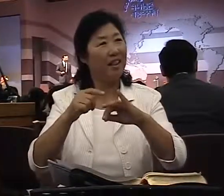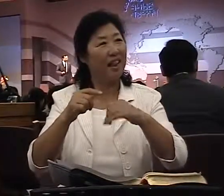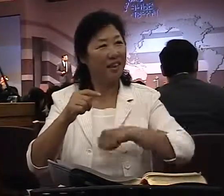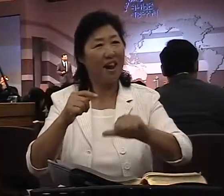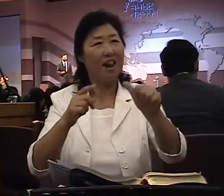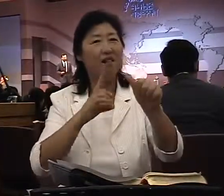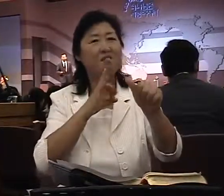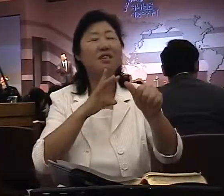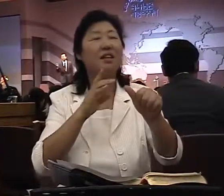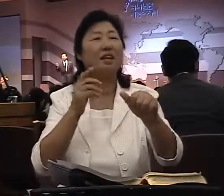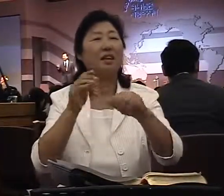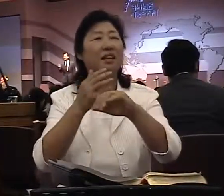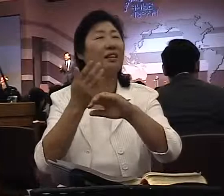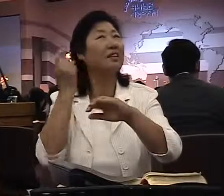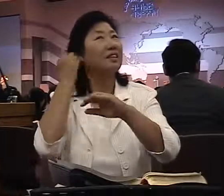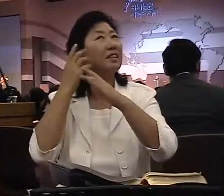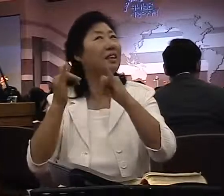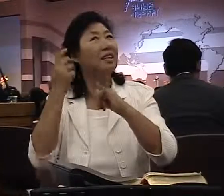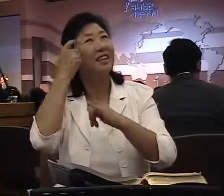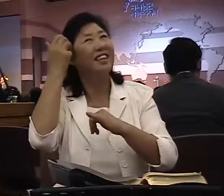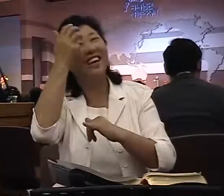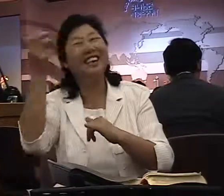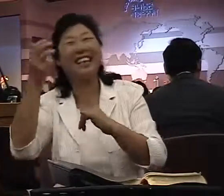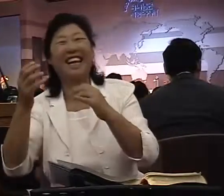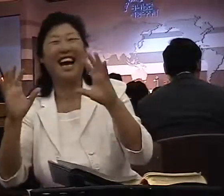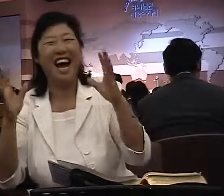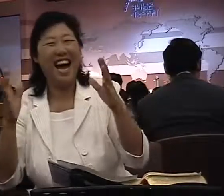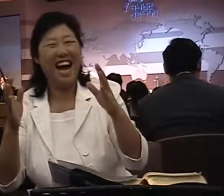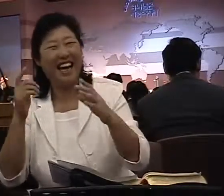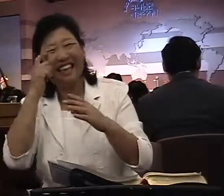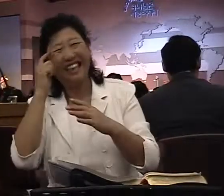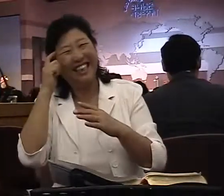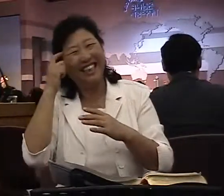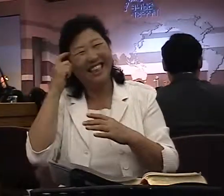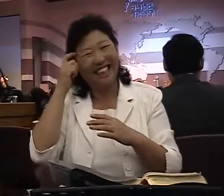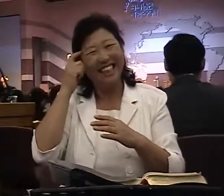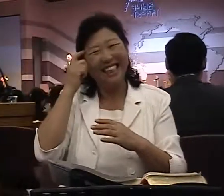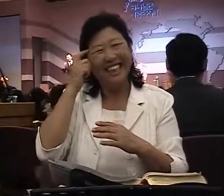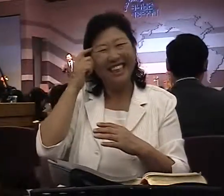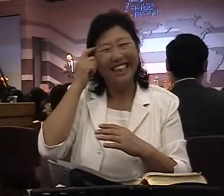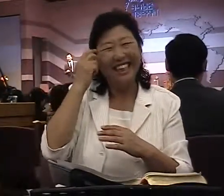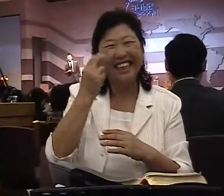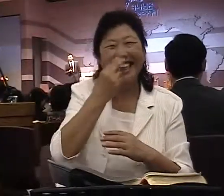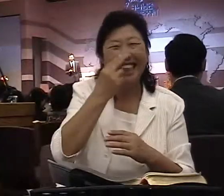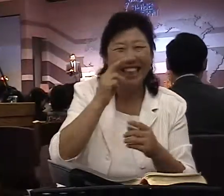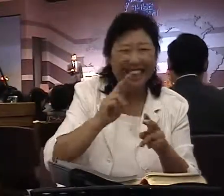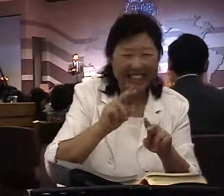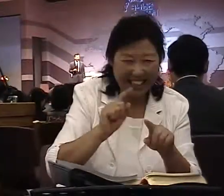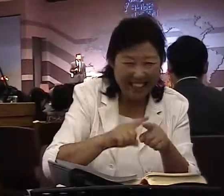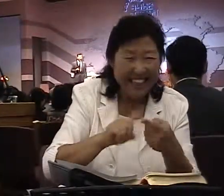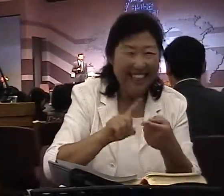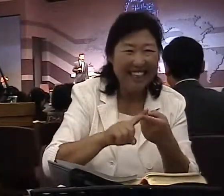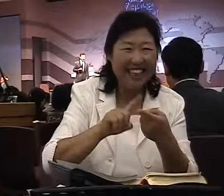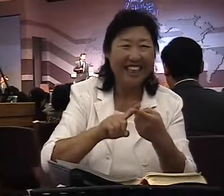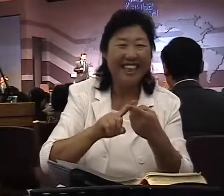이야, 영적인 아이구나. 제가 이렇게 생각했어요. 생명에 관한 것을 너무나 잘 들어가.